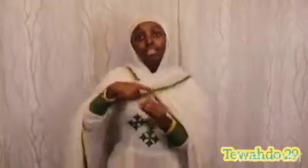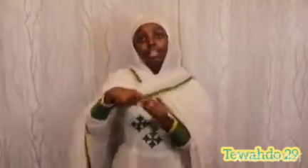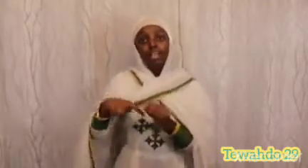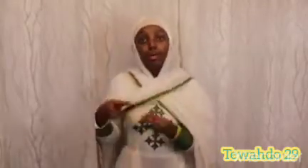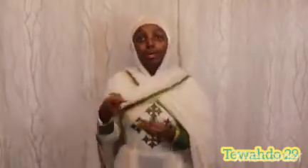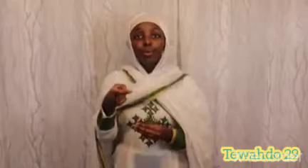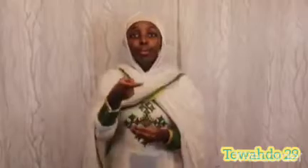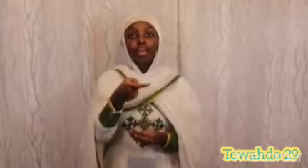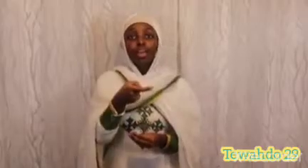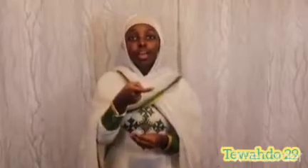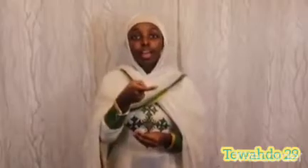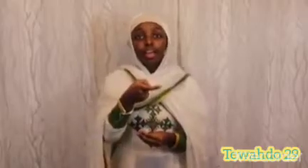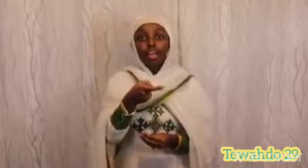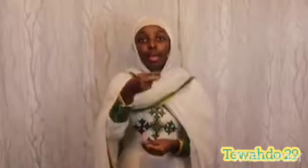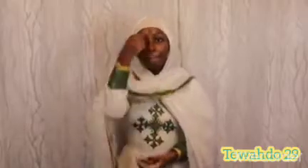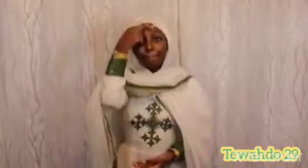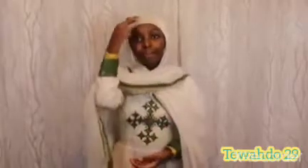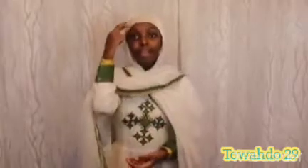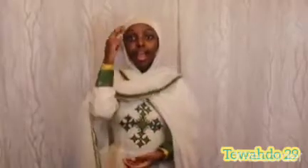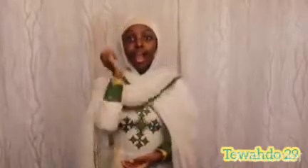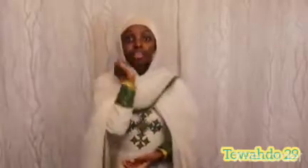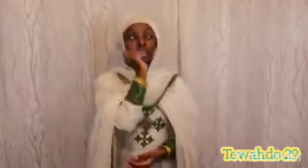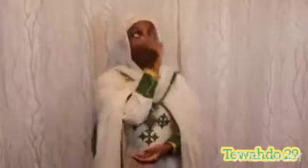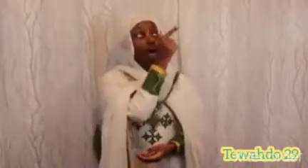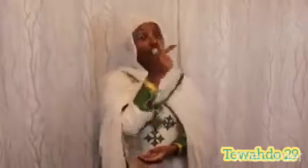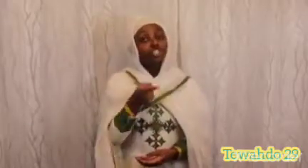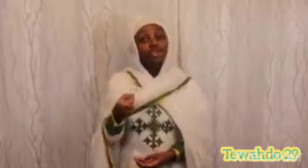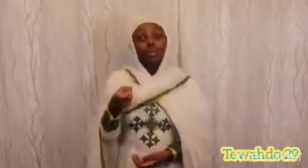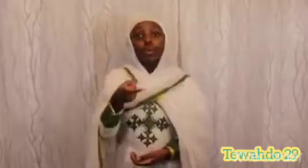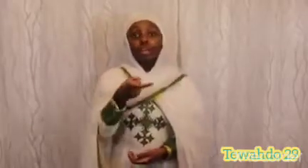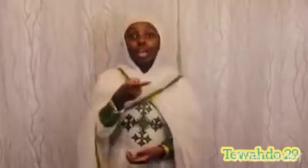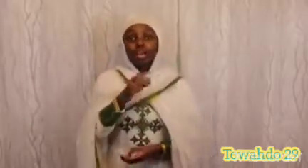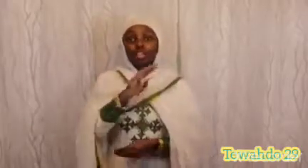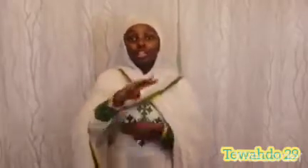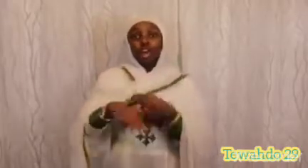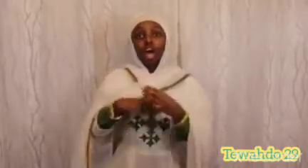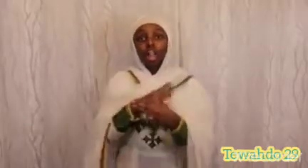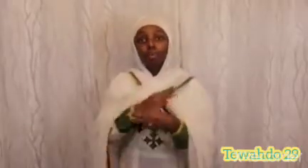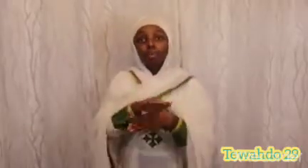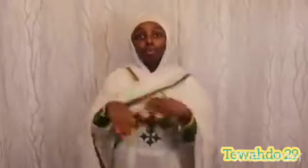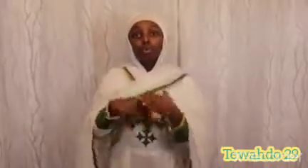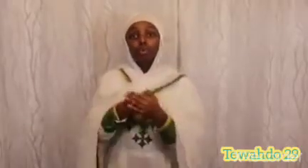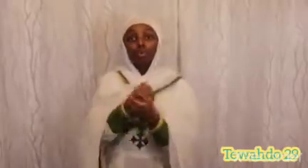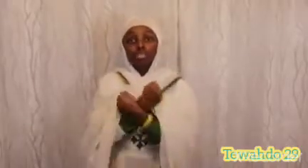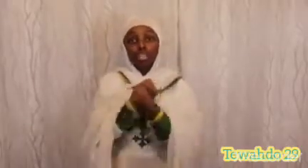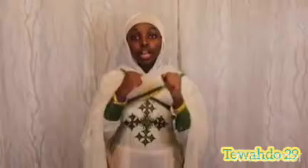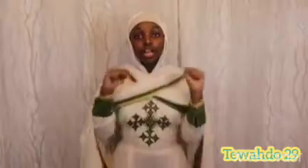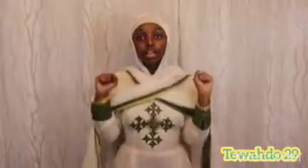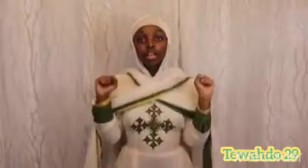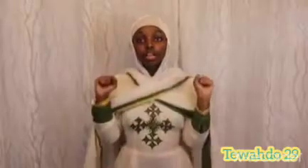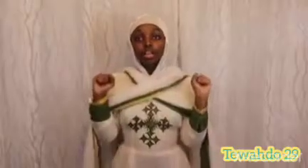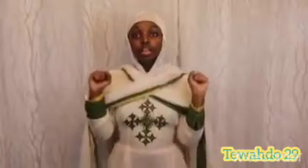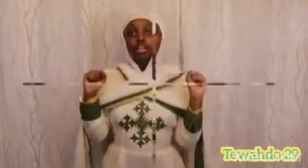አምላክ ስለሆነ ምክንያት አንቺ ሆነሽ ዓለም ሁሉ ዳነ